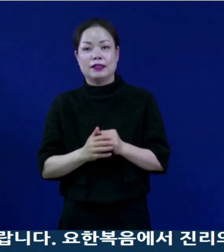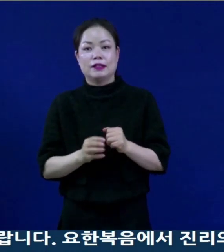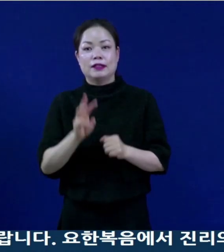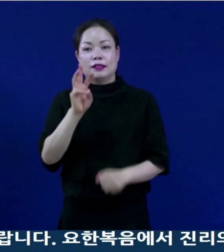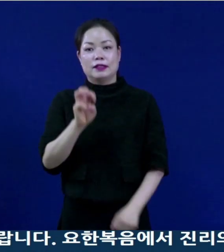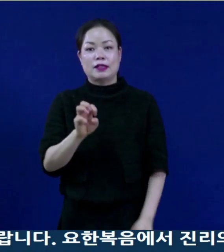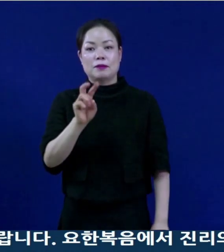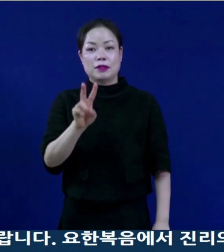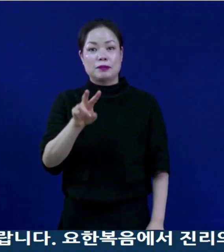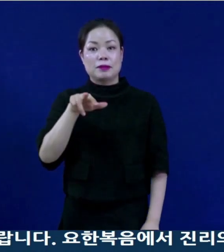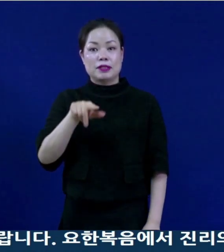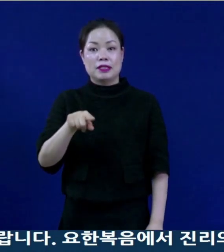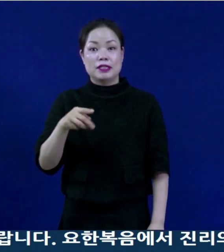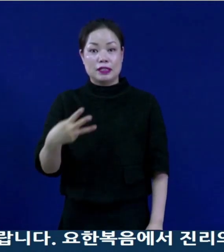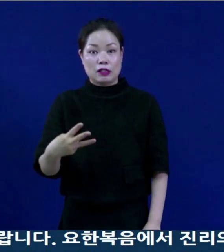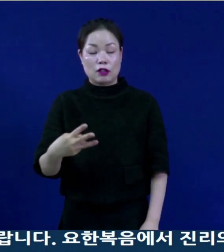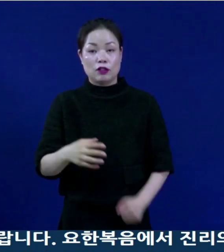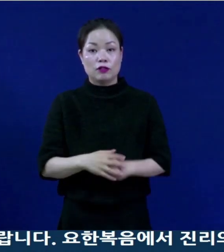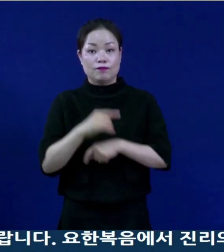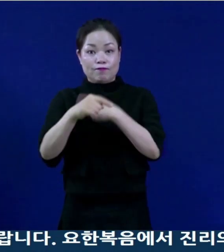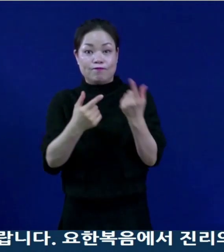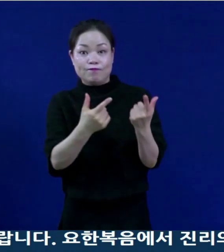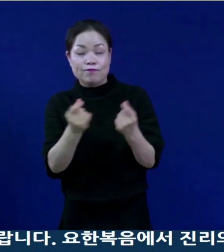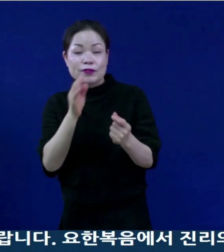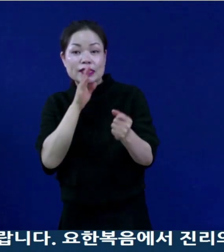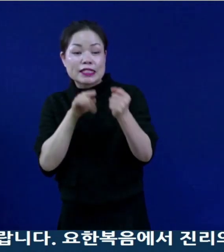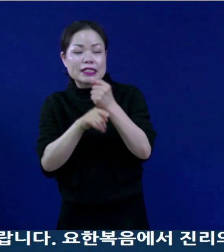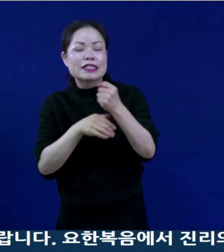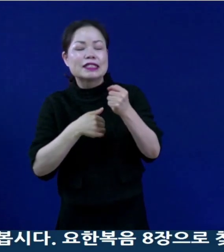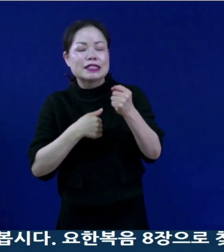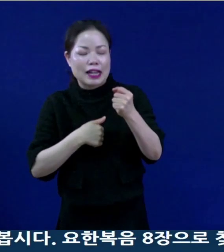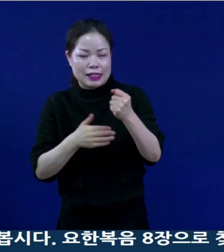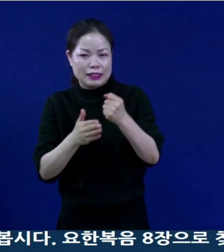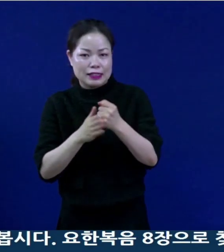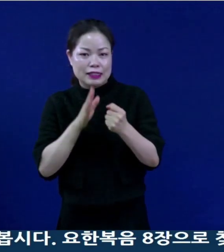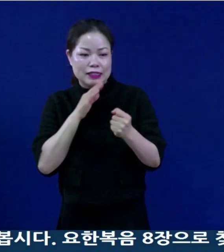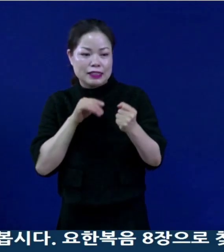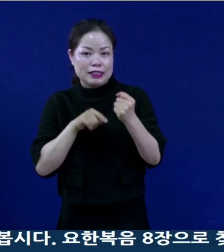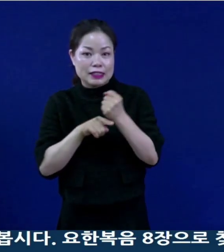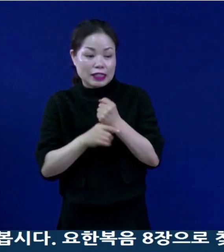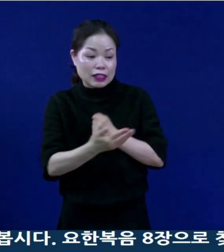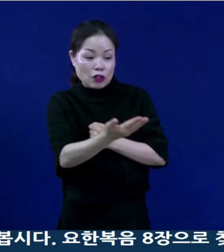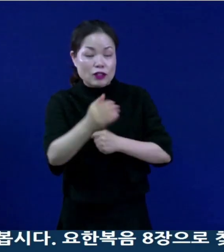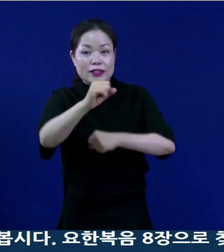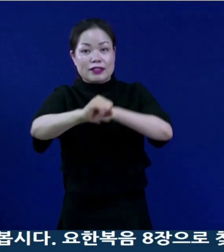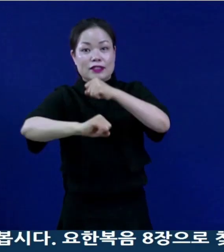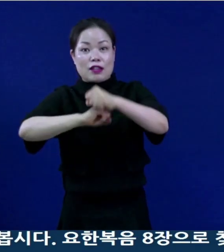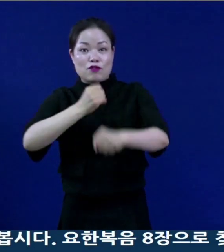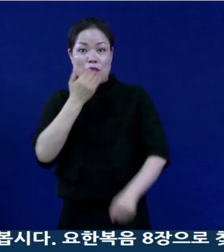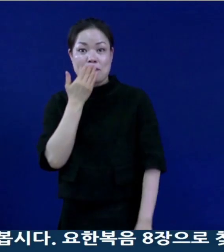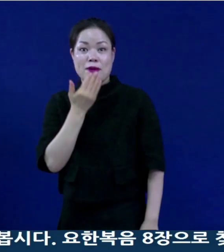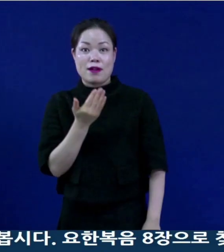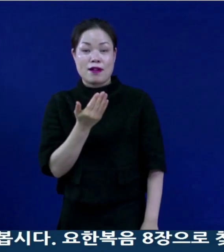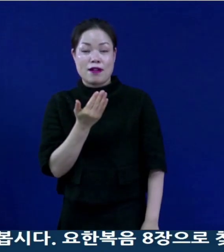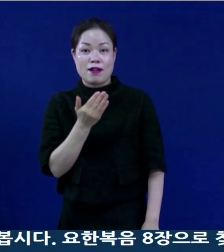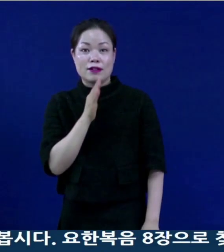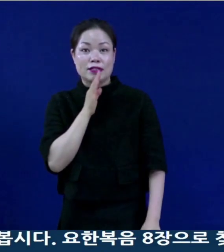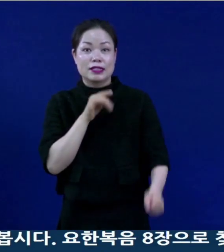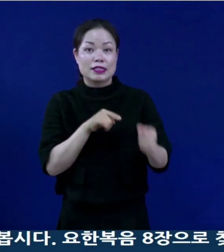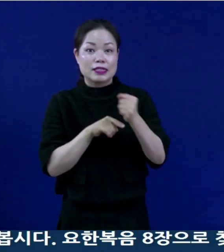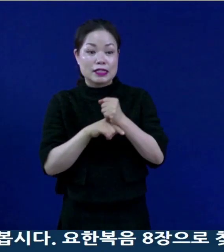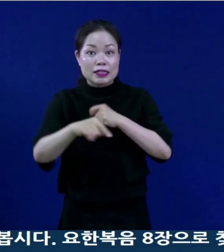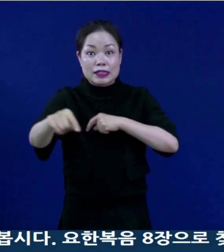32절 준비되셨죠? 읽겠습니다. 진리를 알지니 진리가 너희를 자유롭게 하리라. 여러분,